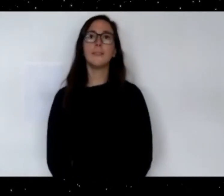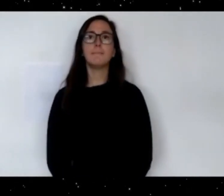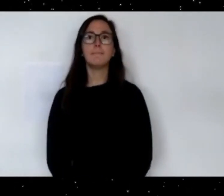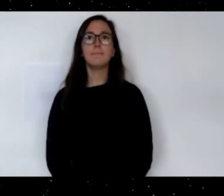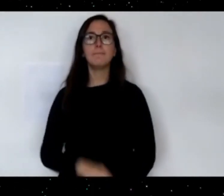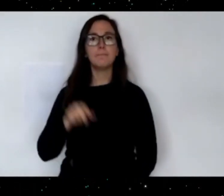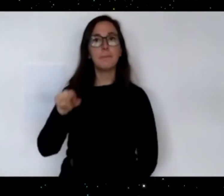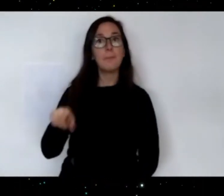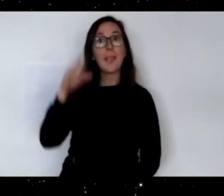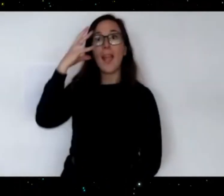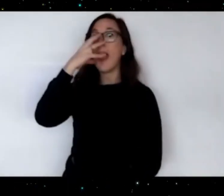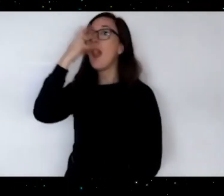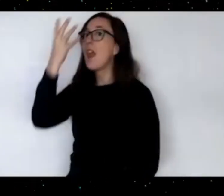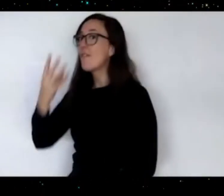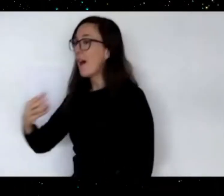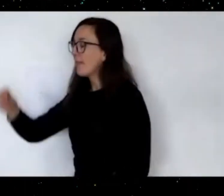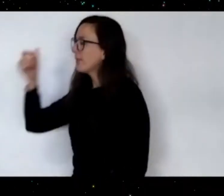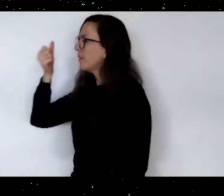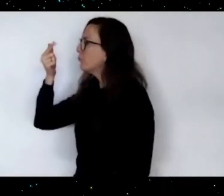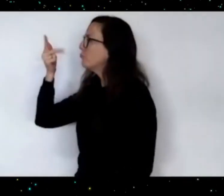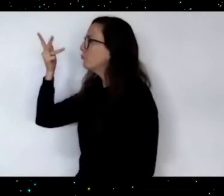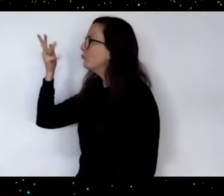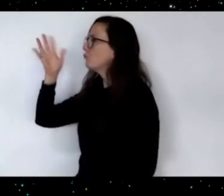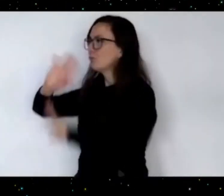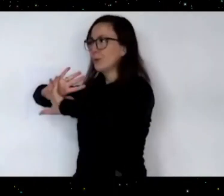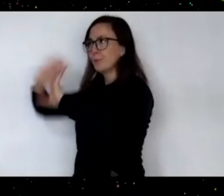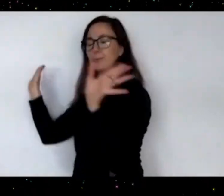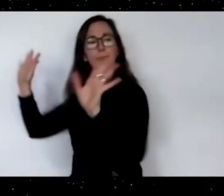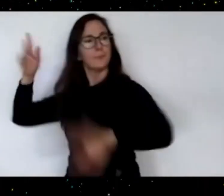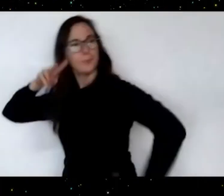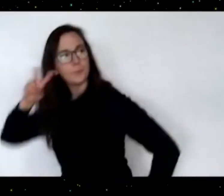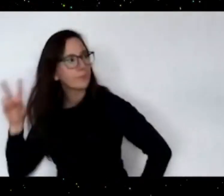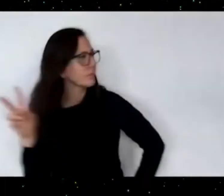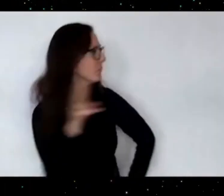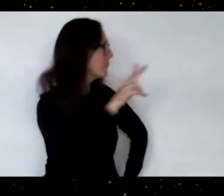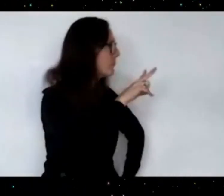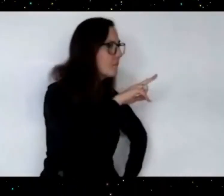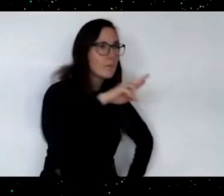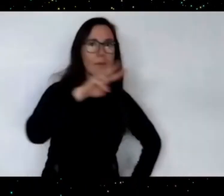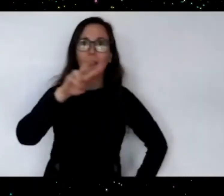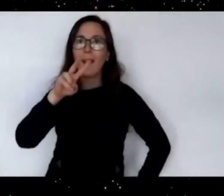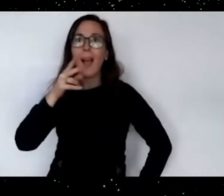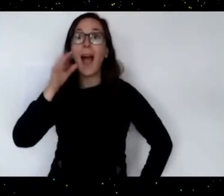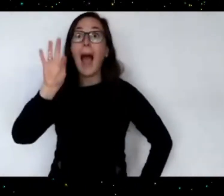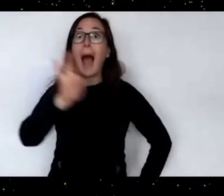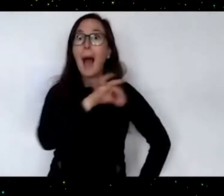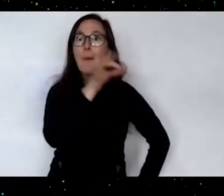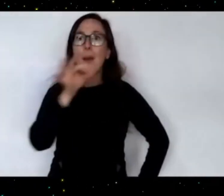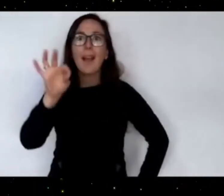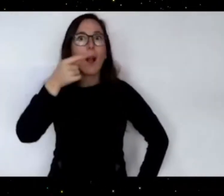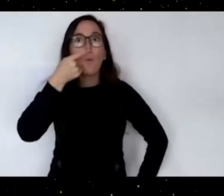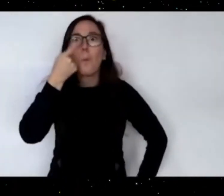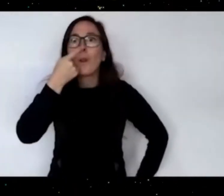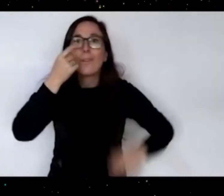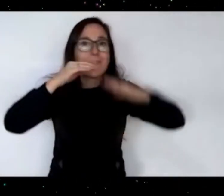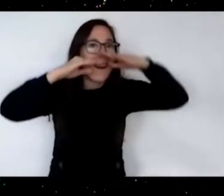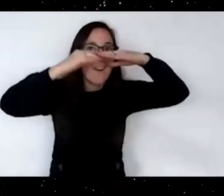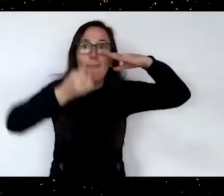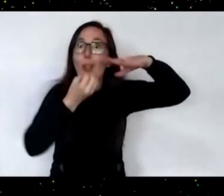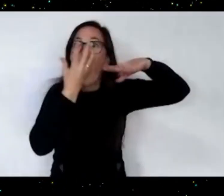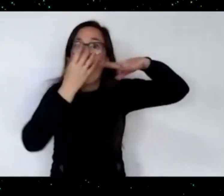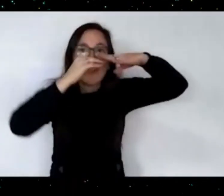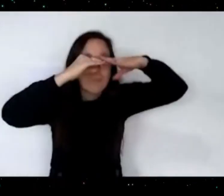El elefante termina de contar. La abeja muy curiosa se asoma.